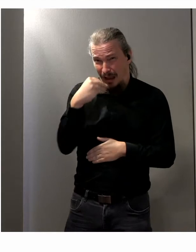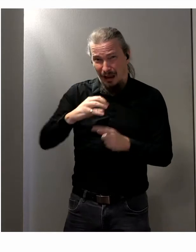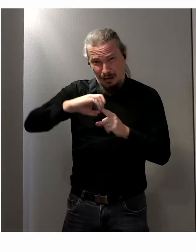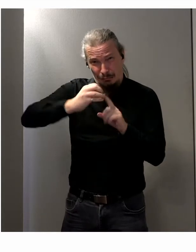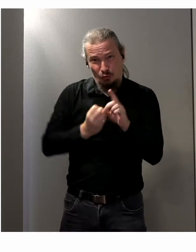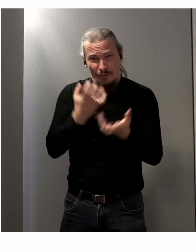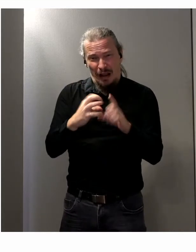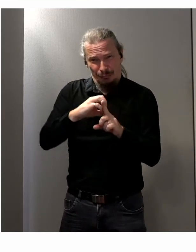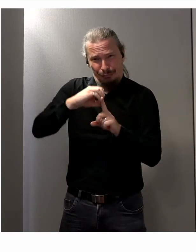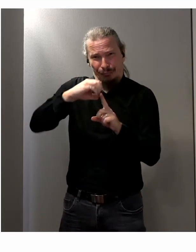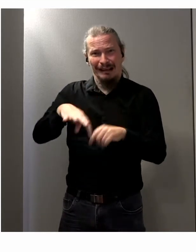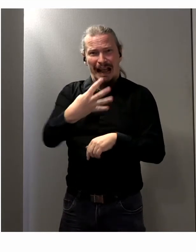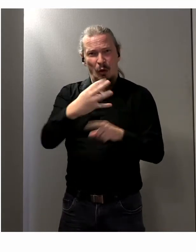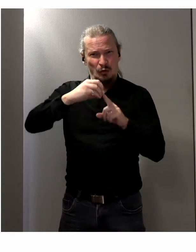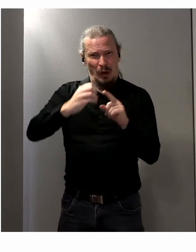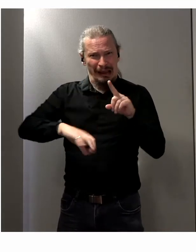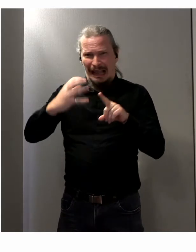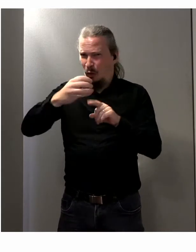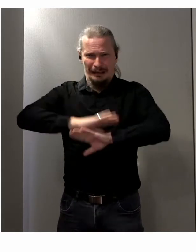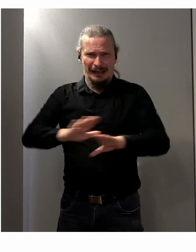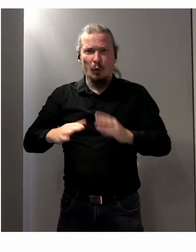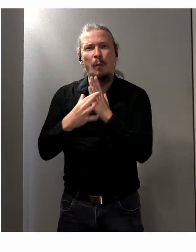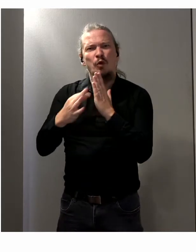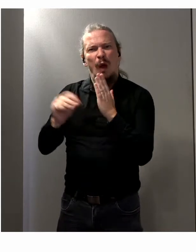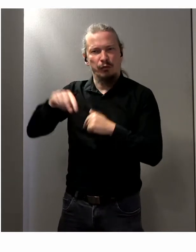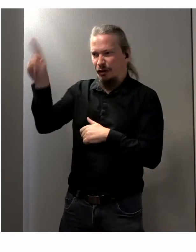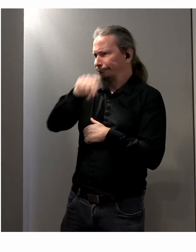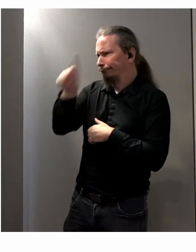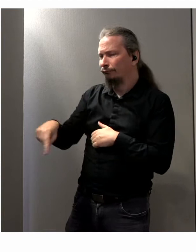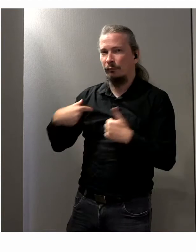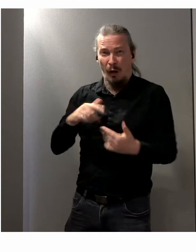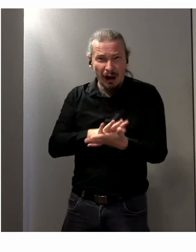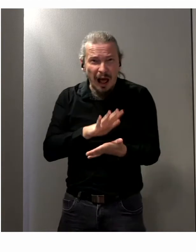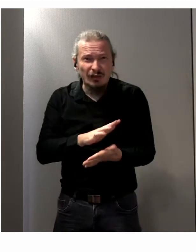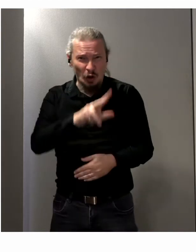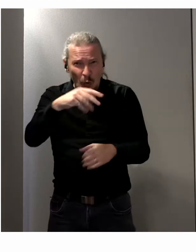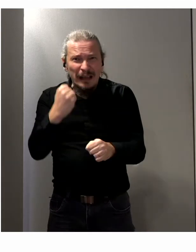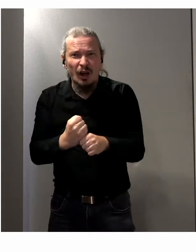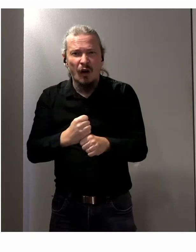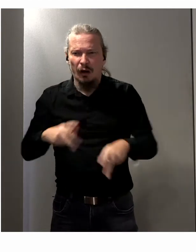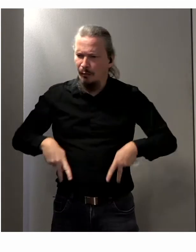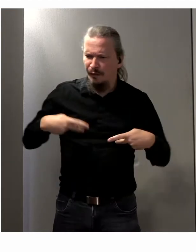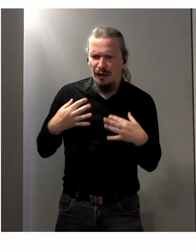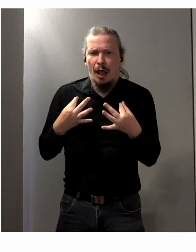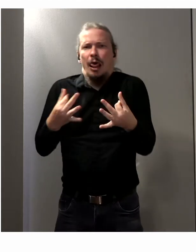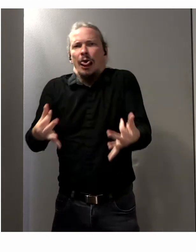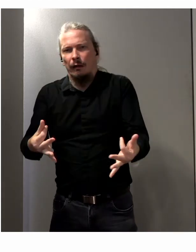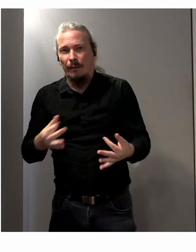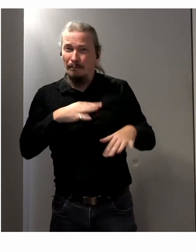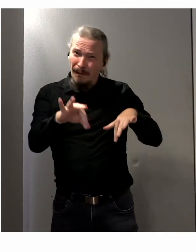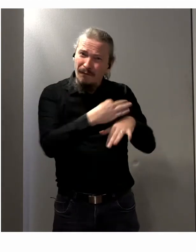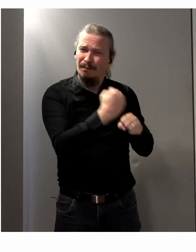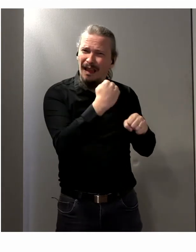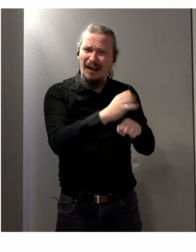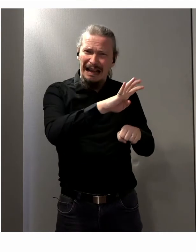j'ai, malgré mon handicap, dû résilier la mutuelle. À 33 ans, notre vie est faite de précarité, de bouts de ficelle et de découverts, alors que mon épouse travaille 40 heures